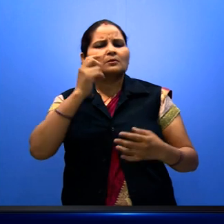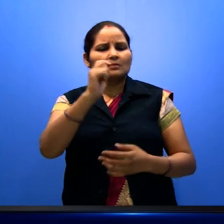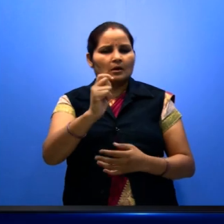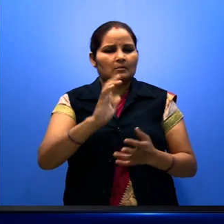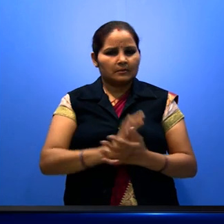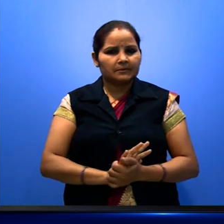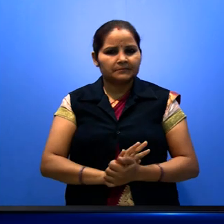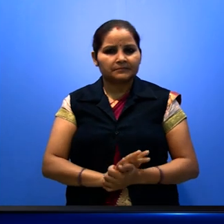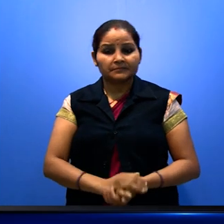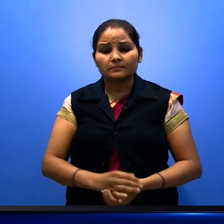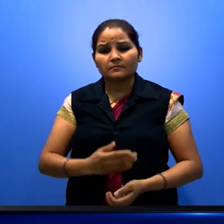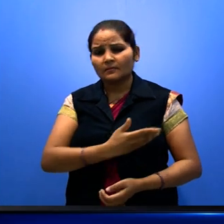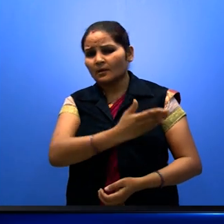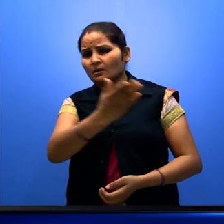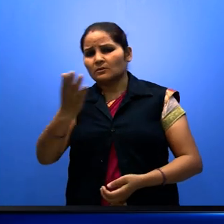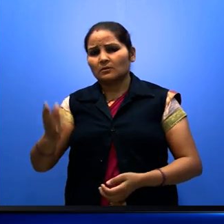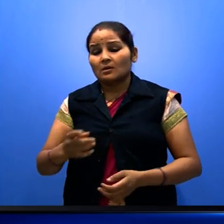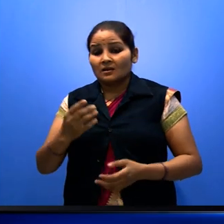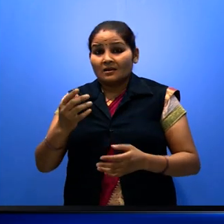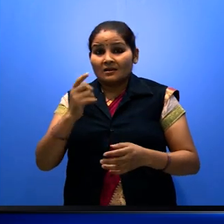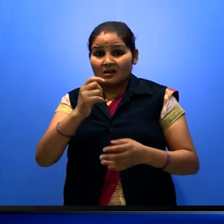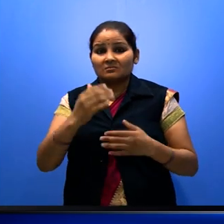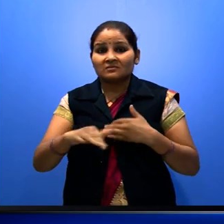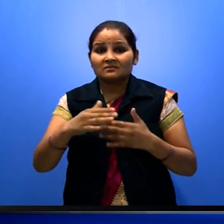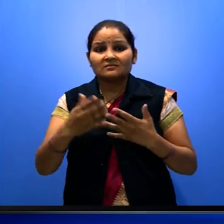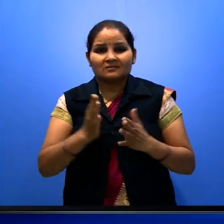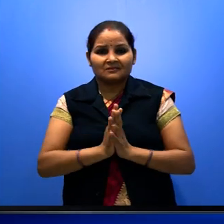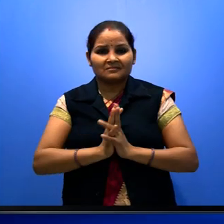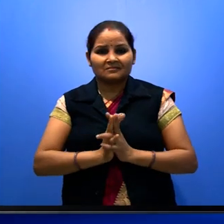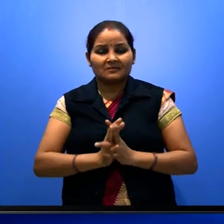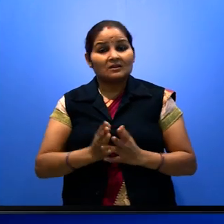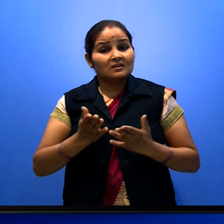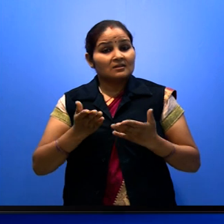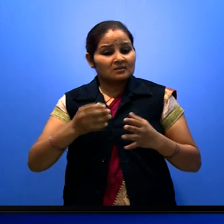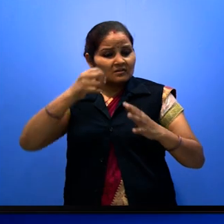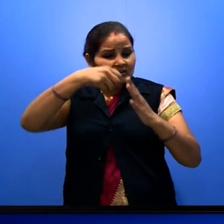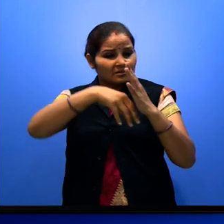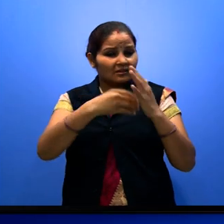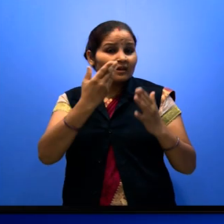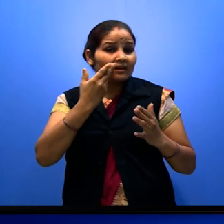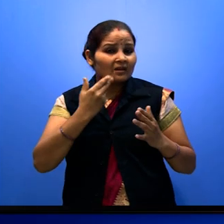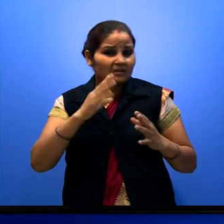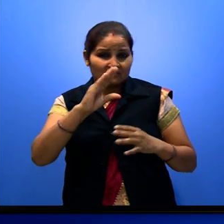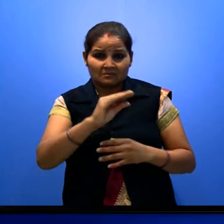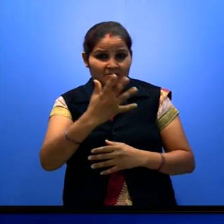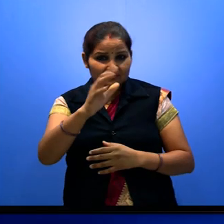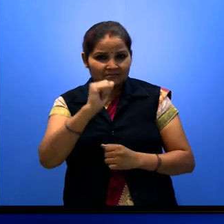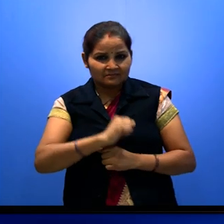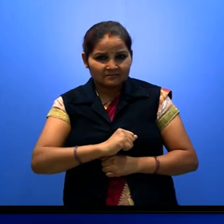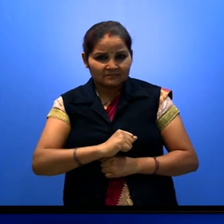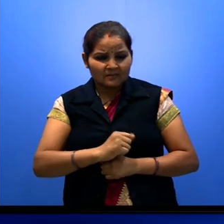विकार हमारे से विकर्म कराता है, तो उसके अंदर लोभ भी कम नहीं